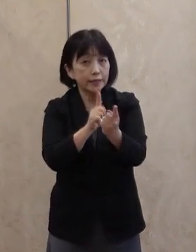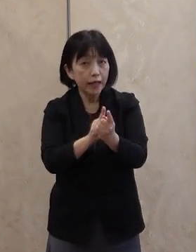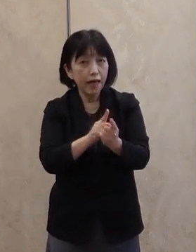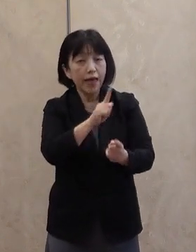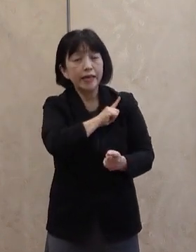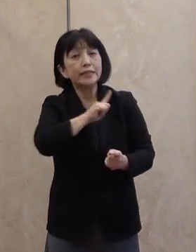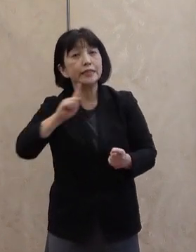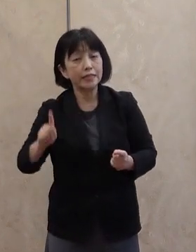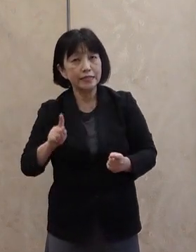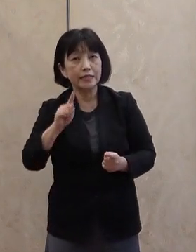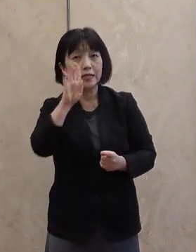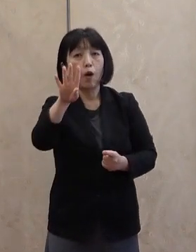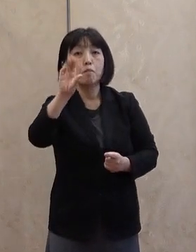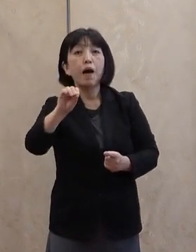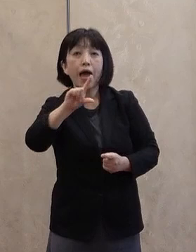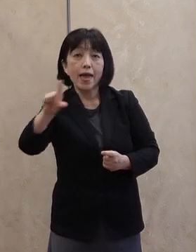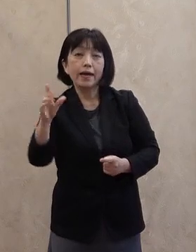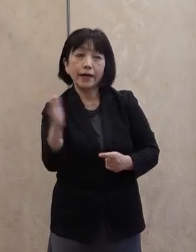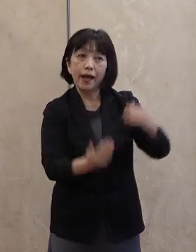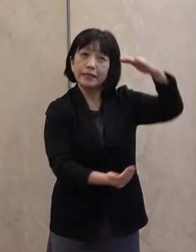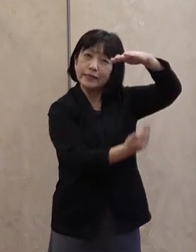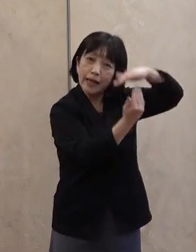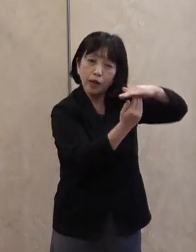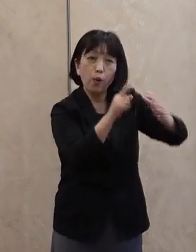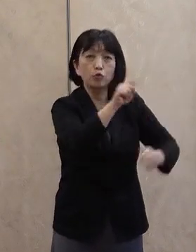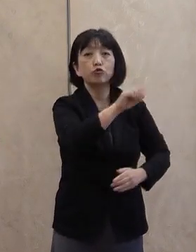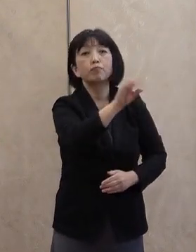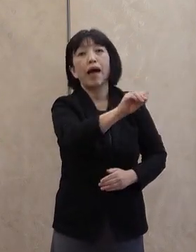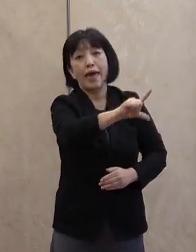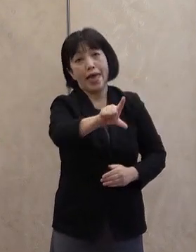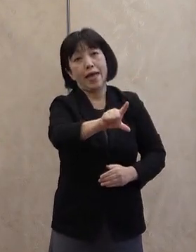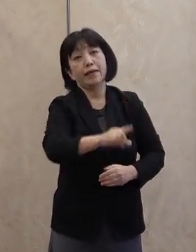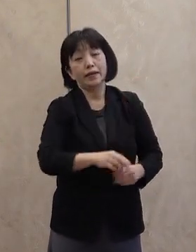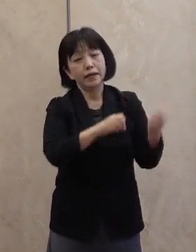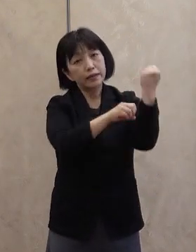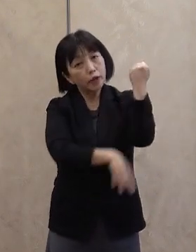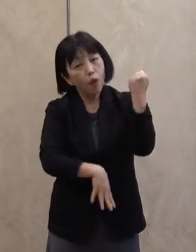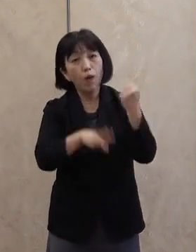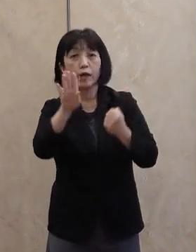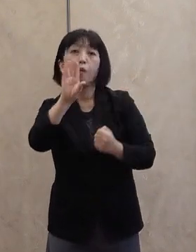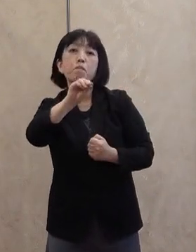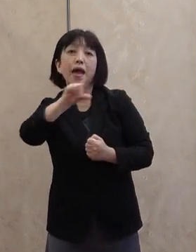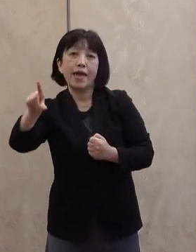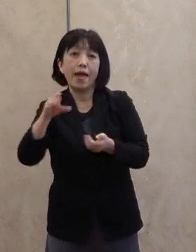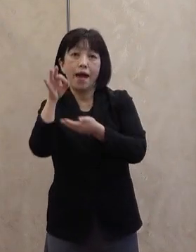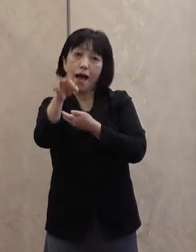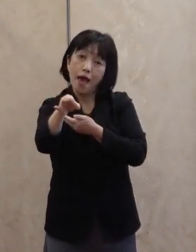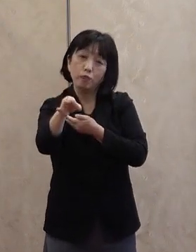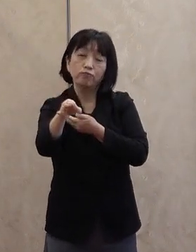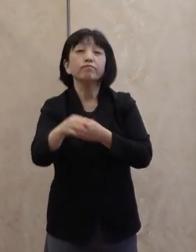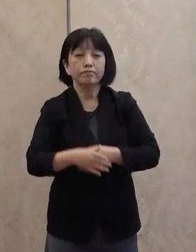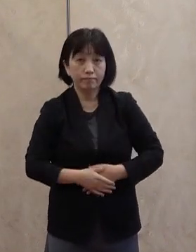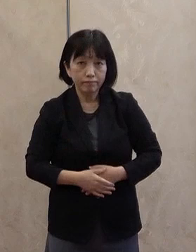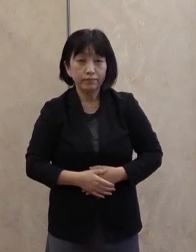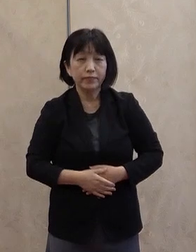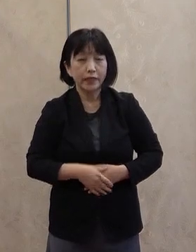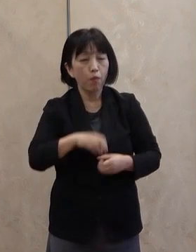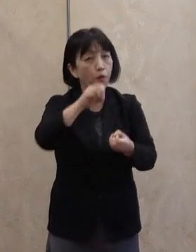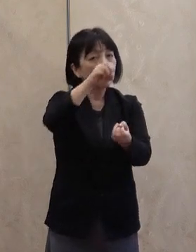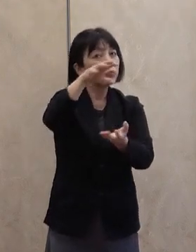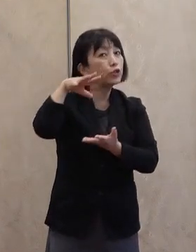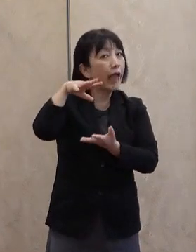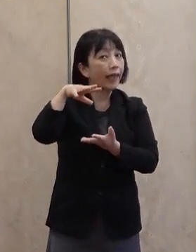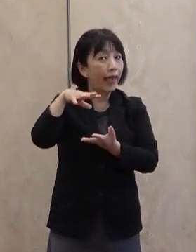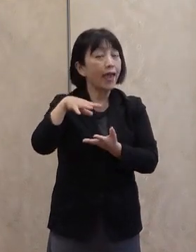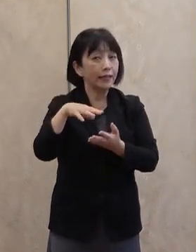1日4万円から最大10万円という形で、基本は4万円と、しつつその売上に応じ